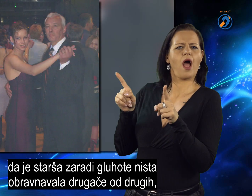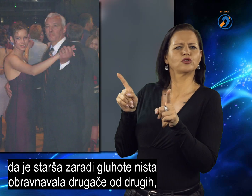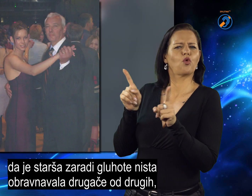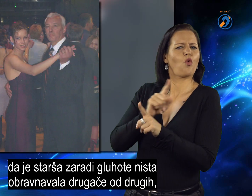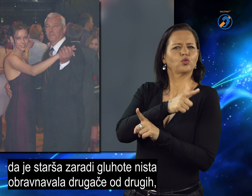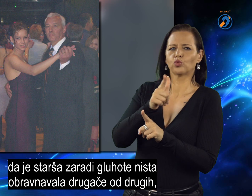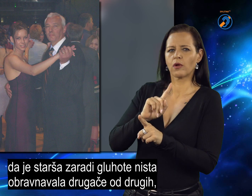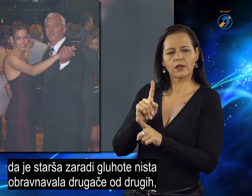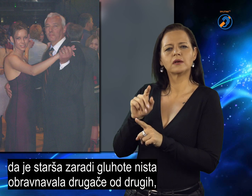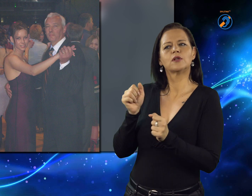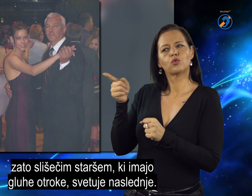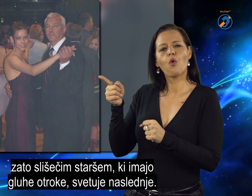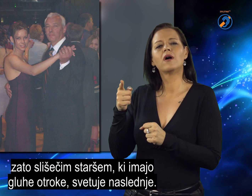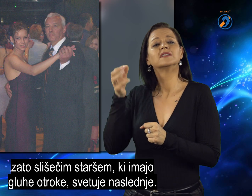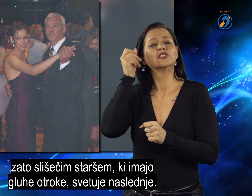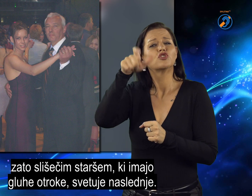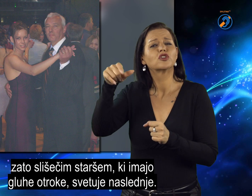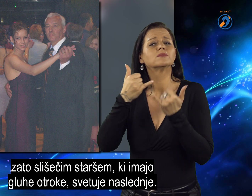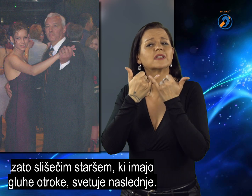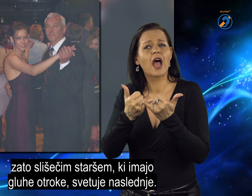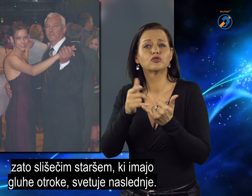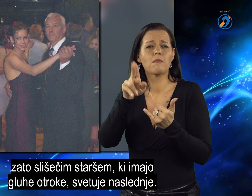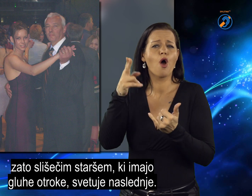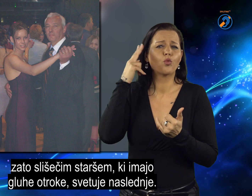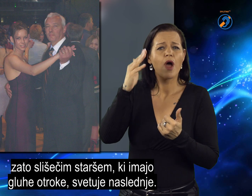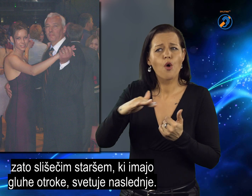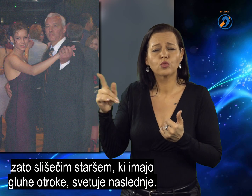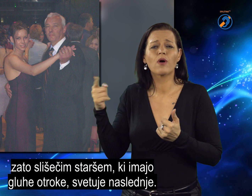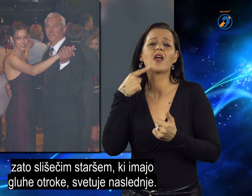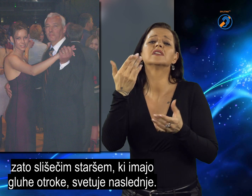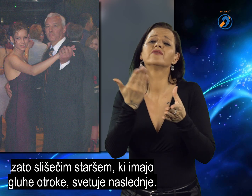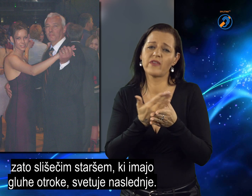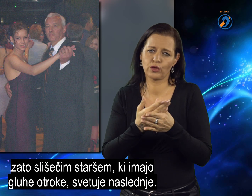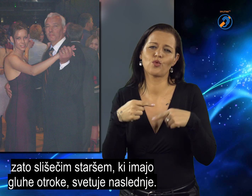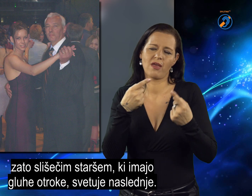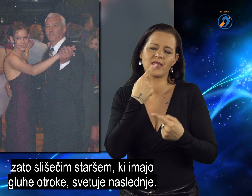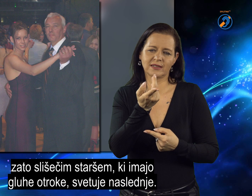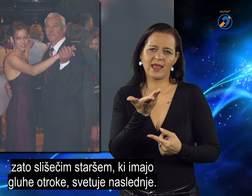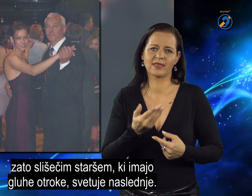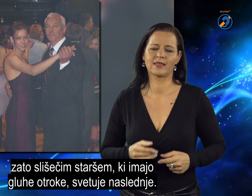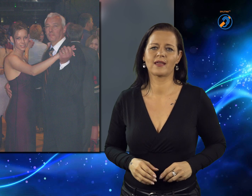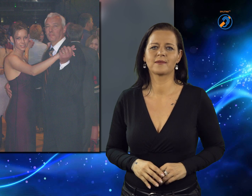drugih. Zato slišečim staršem, ki imajo gluhe otroke, svetuje naslednje.